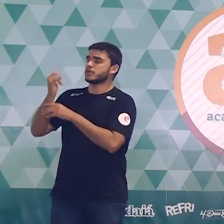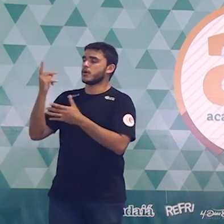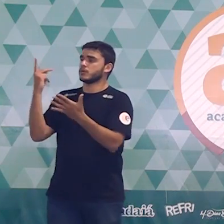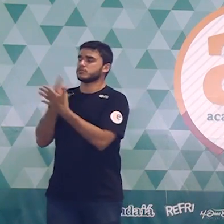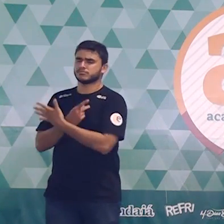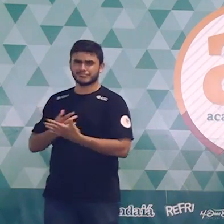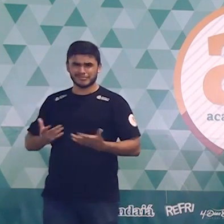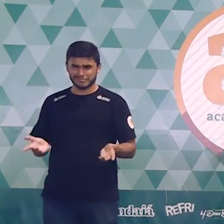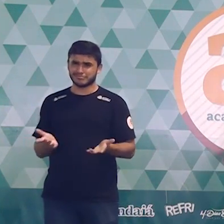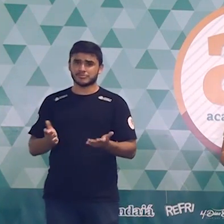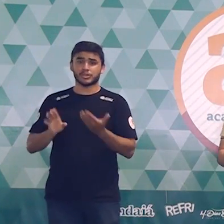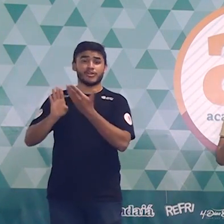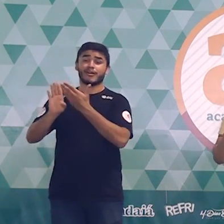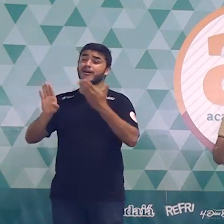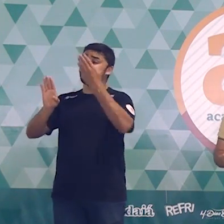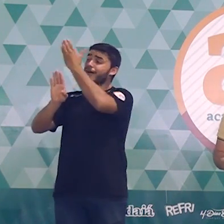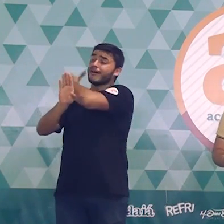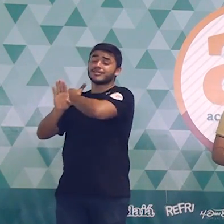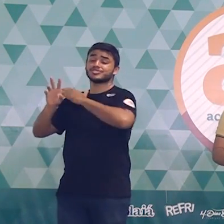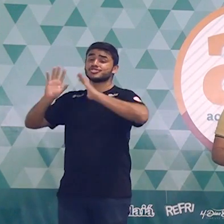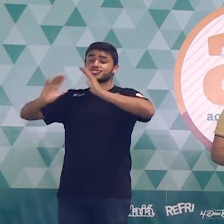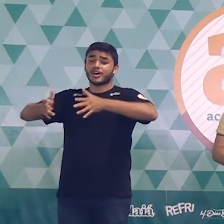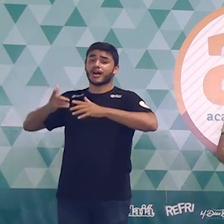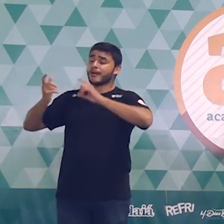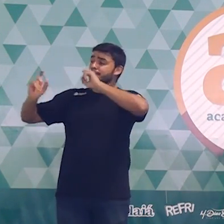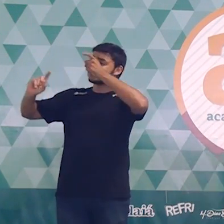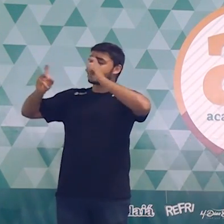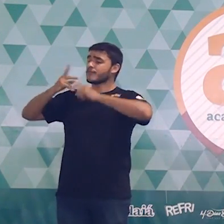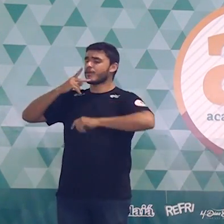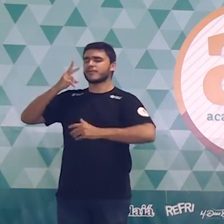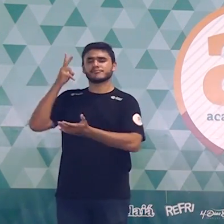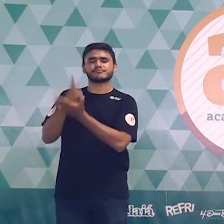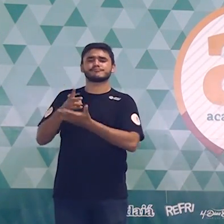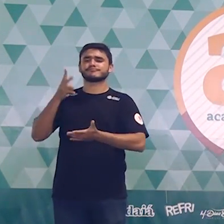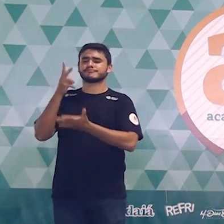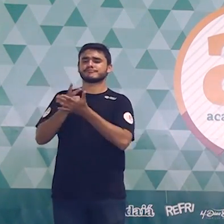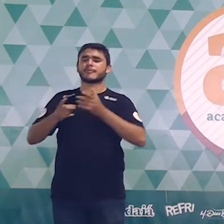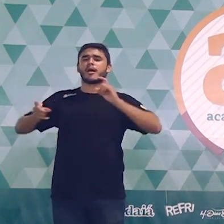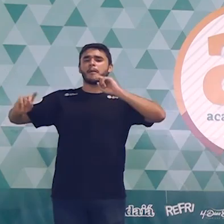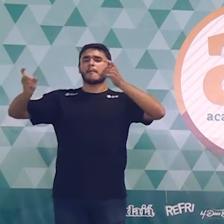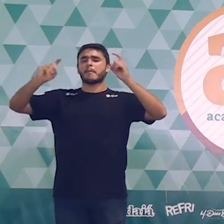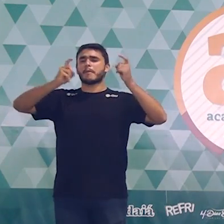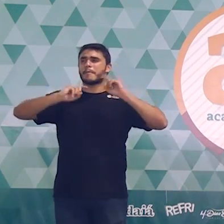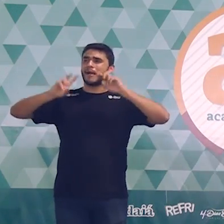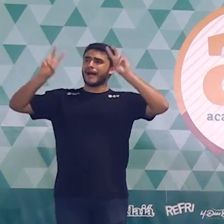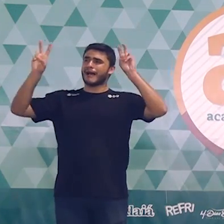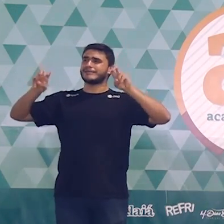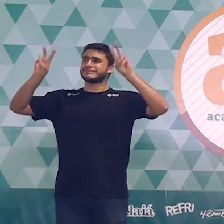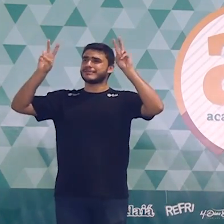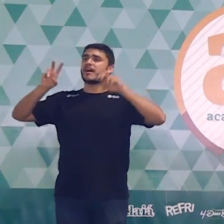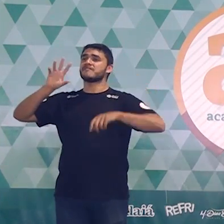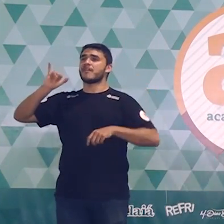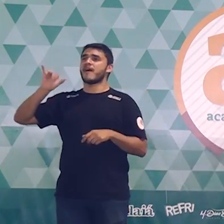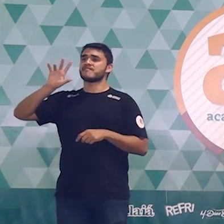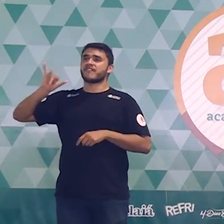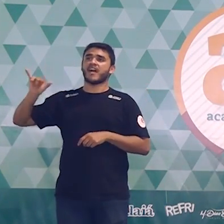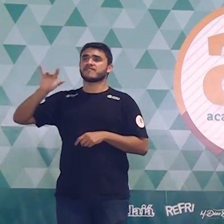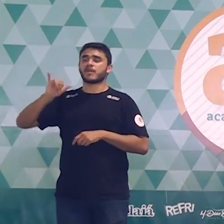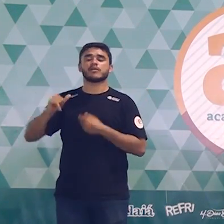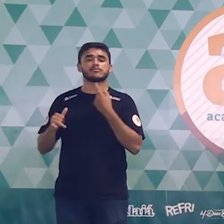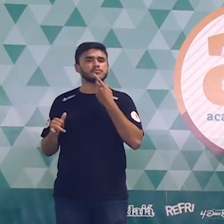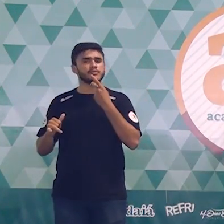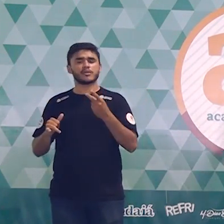não. Mas existem discussões que têm anos, que são cotadas para cair. Então você ficar sofrendo com isso, qual o tema que vai